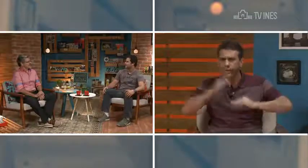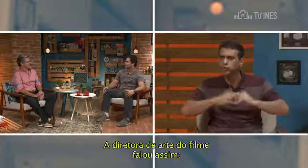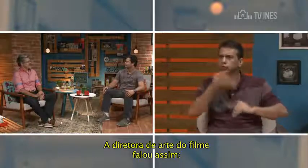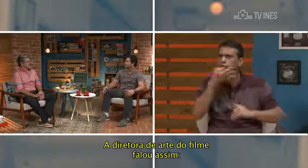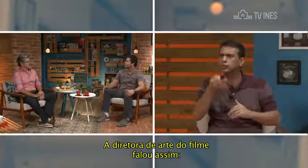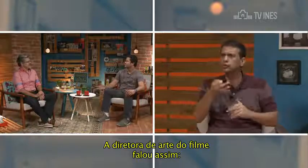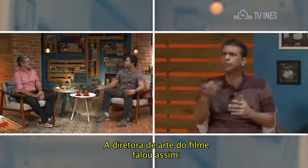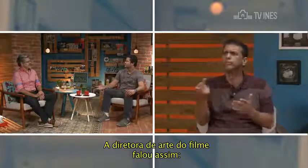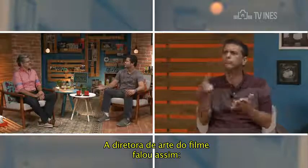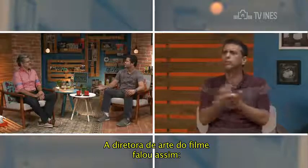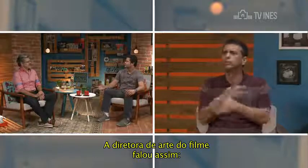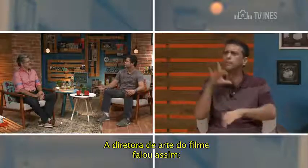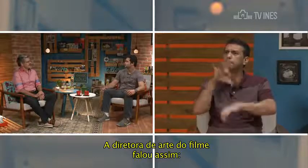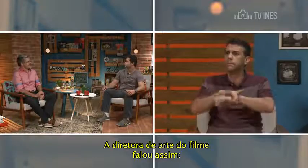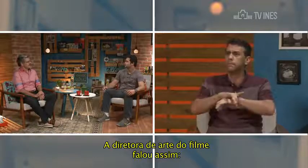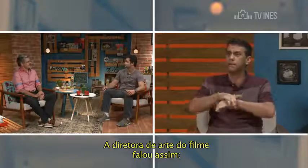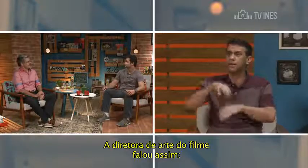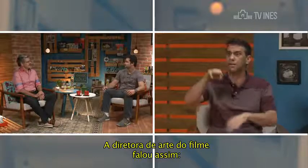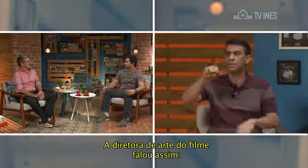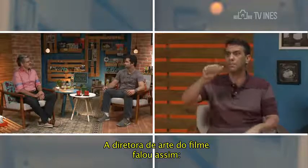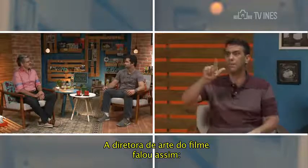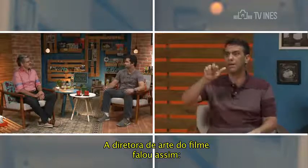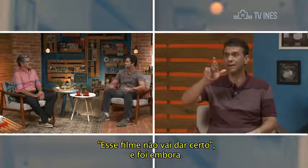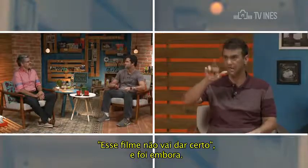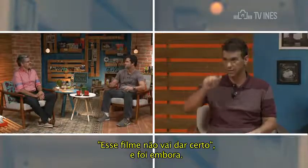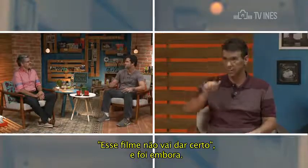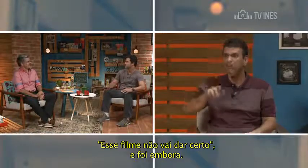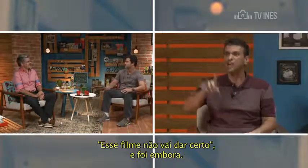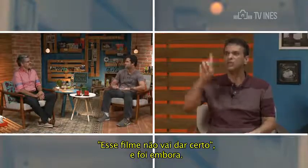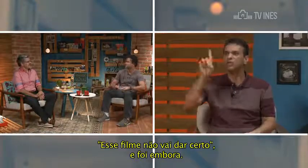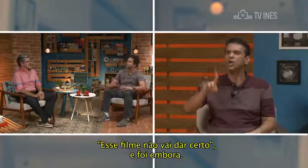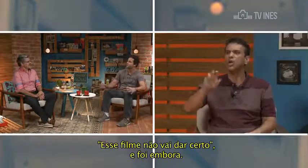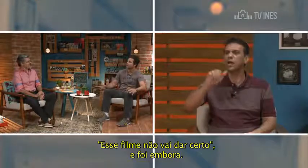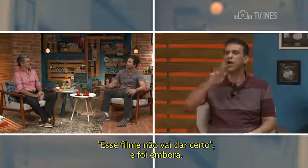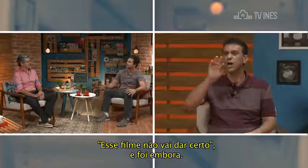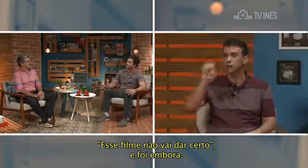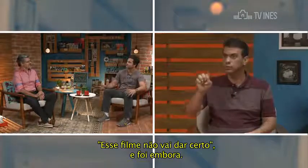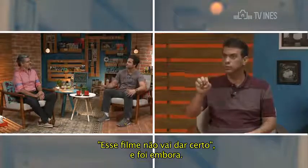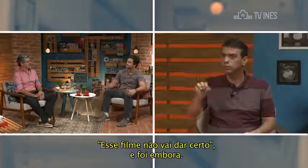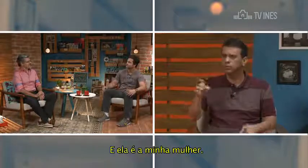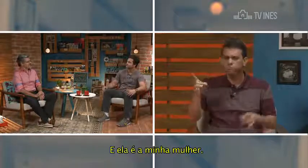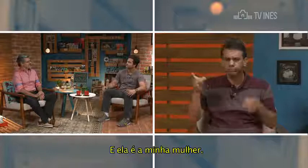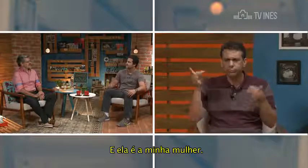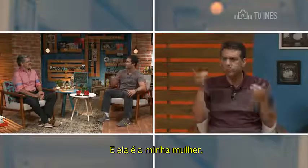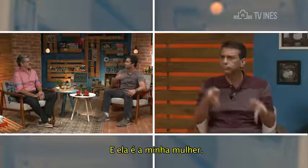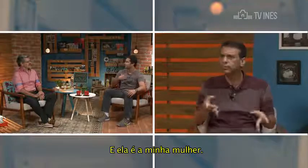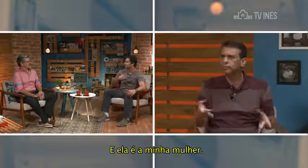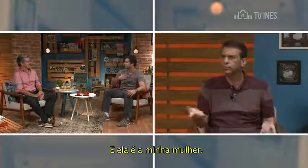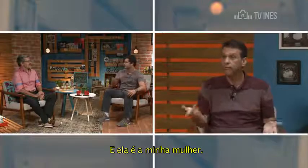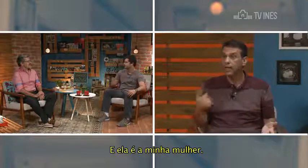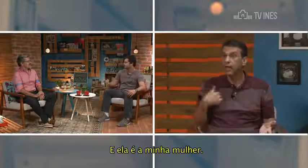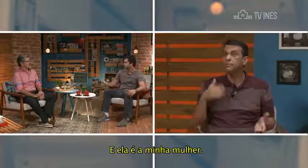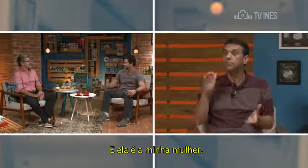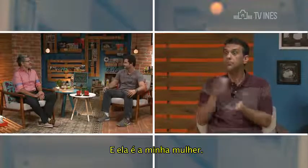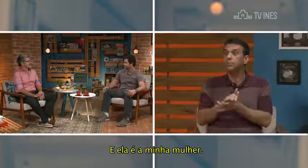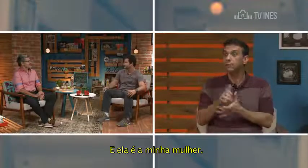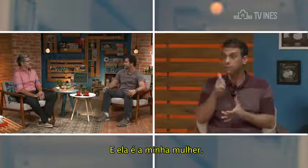Então, assim, a diretora de arte do filme falou, esse filme não vai dar certo, foi embora. E ela é minha